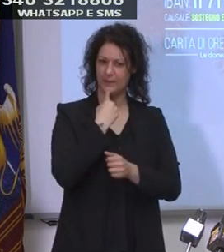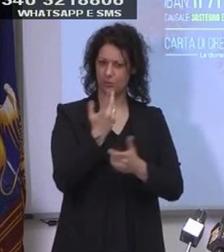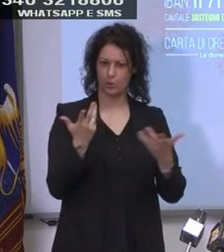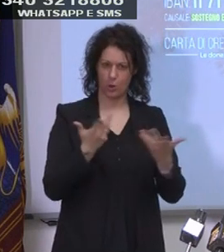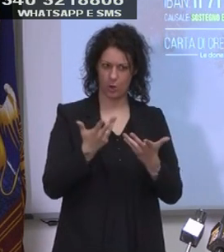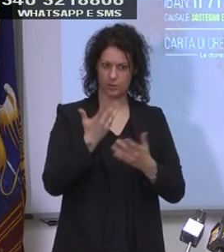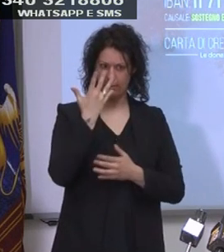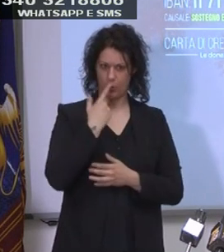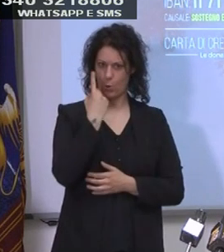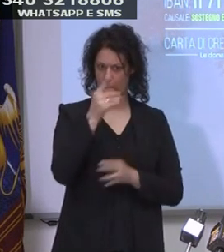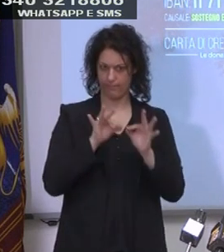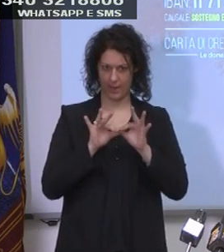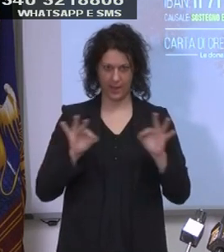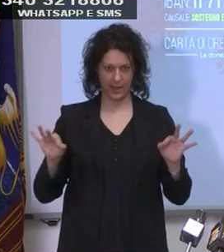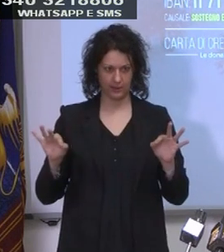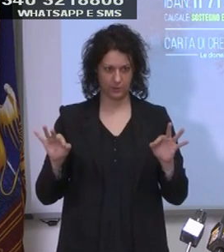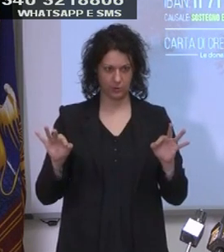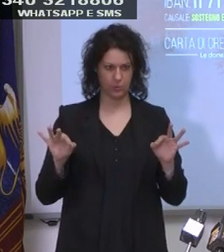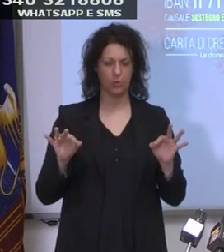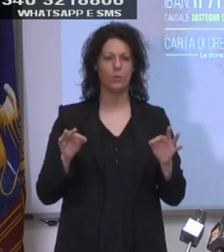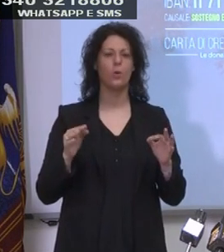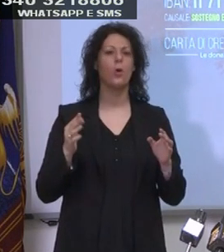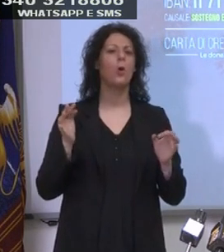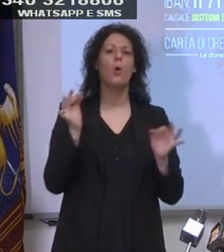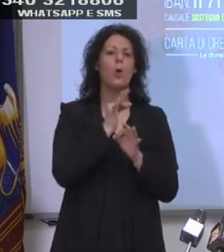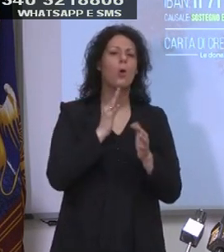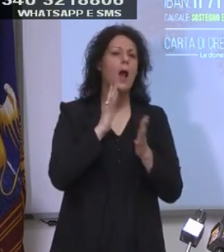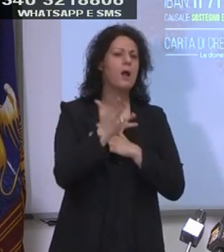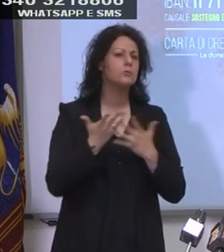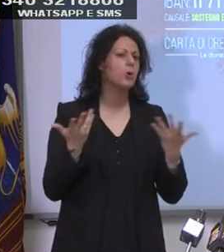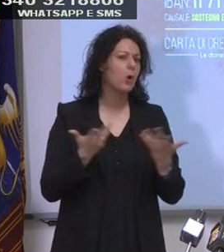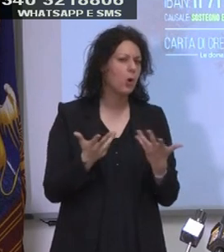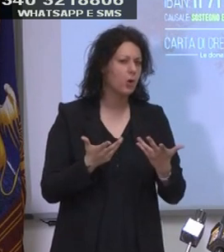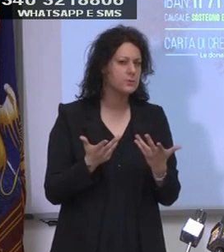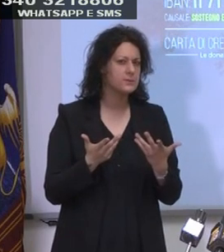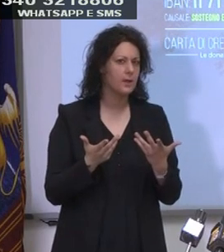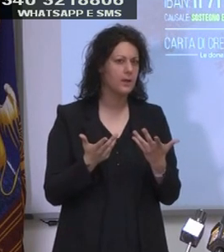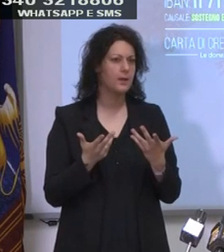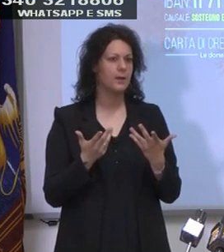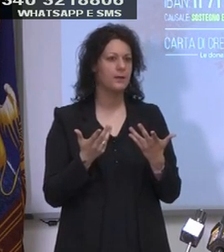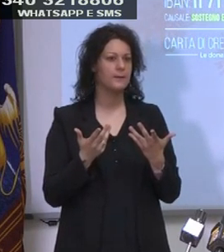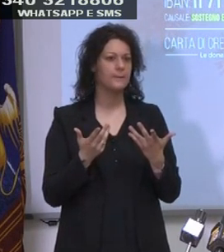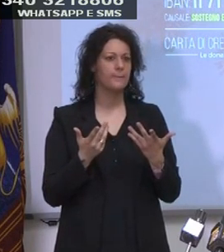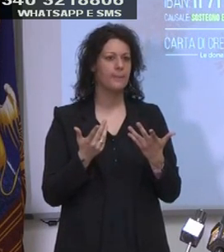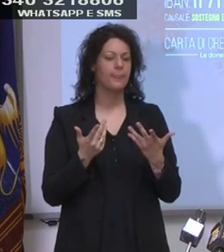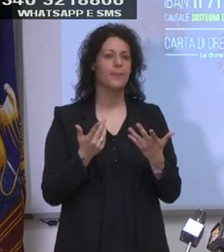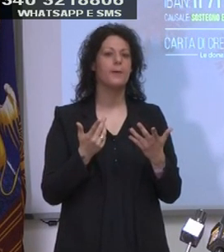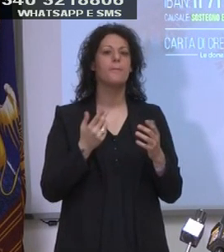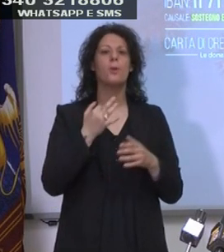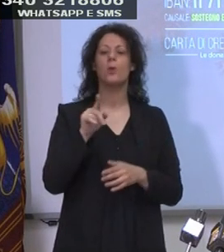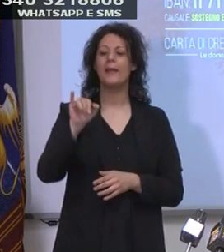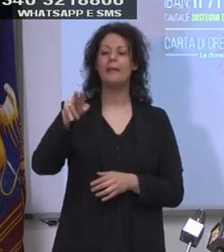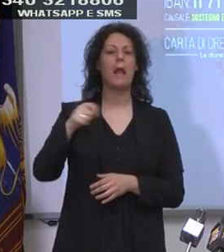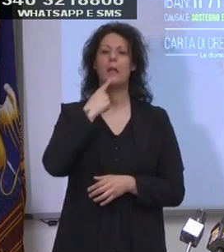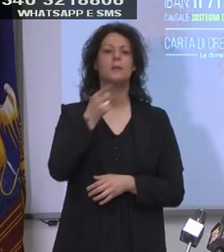dall'Istituto Superiore di Sanità, poi quali sono le cose che lei dice sono particolarmente